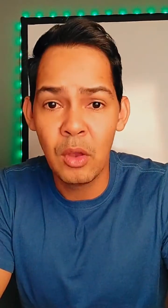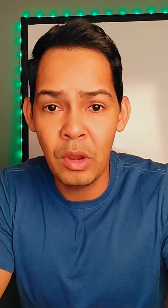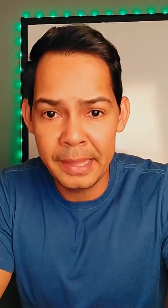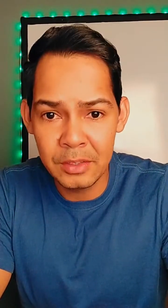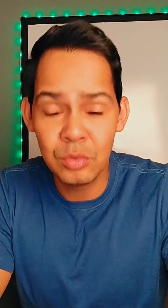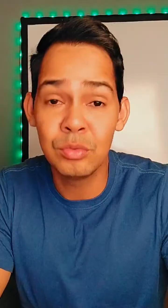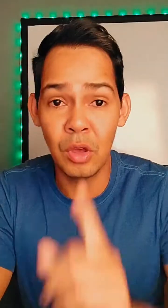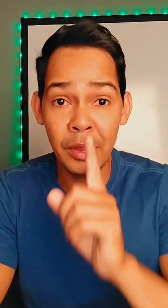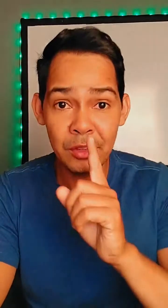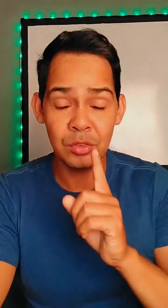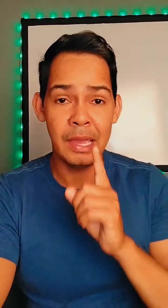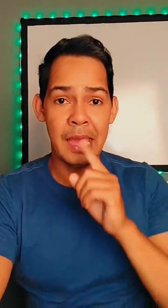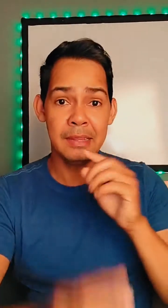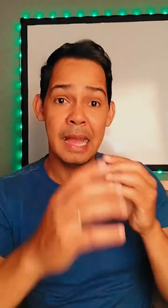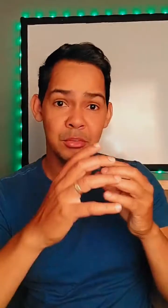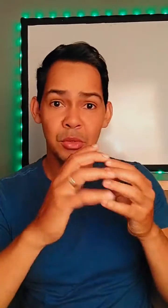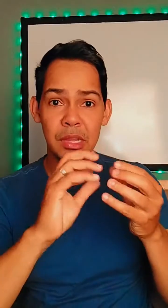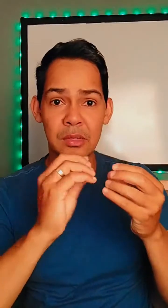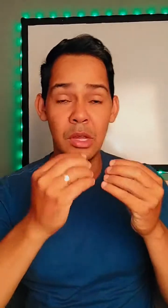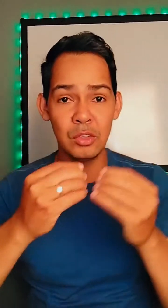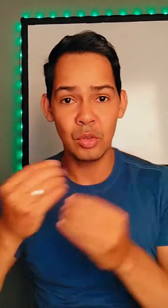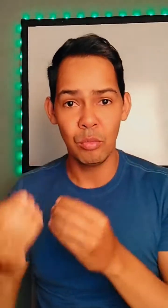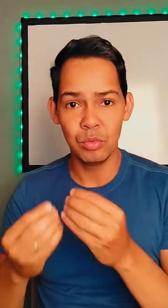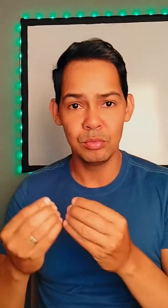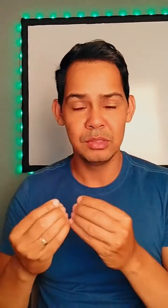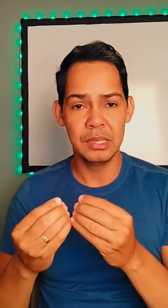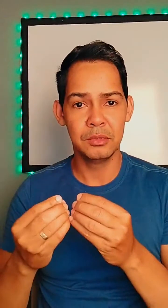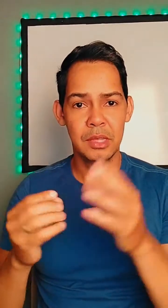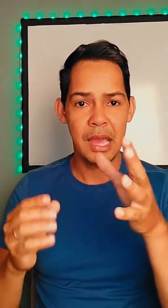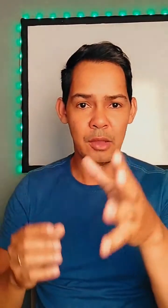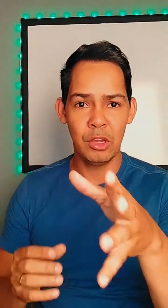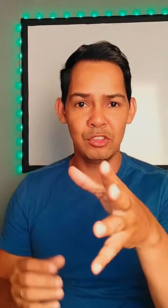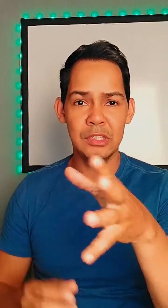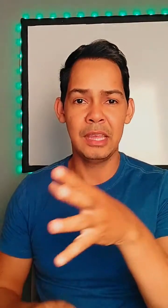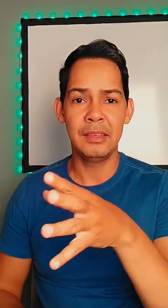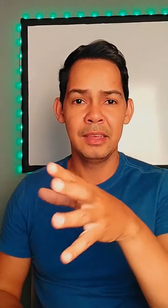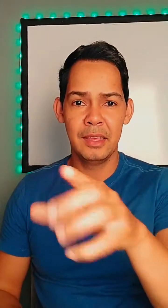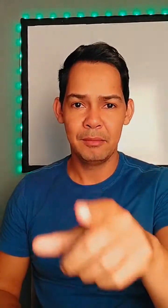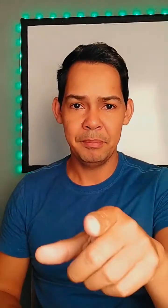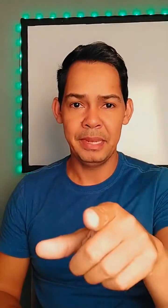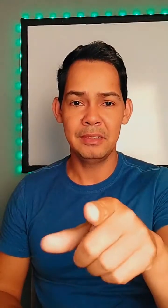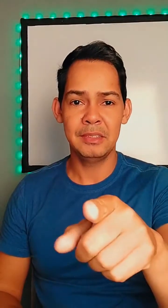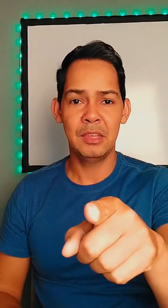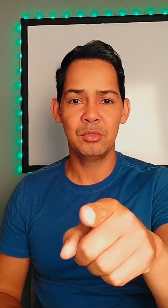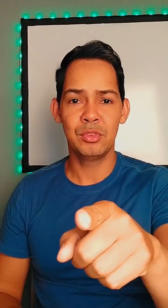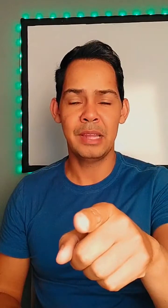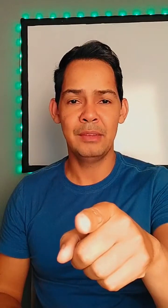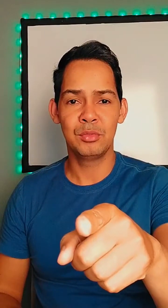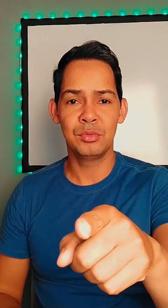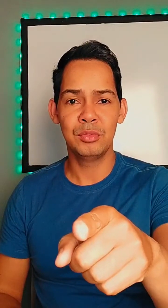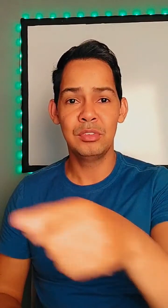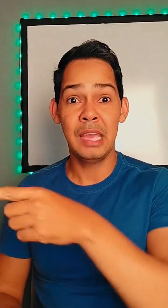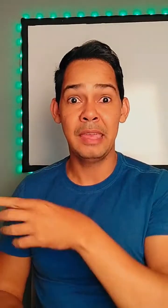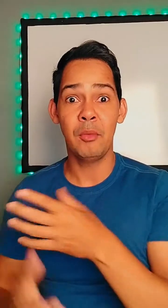colegas surdos. Olha só a realidade mudando, olha só o mundo mudando. Agora já tem uma empresa que tem funcionários surdos e aí como é que